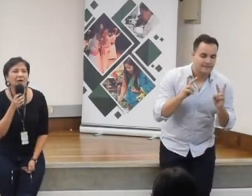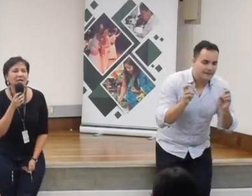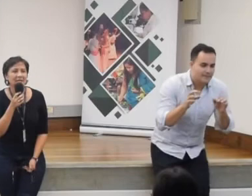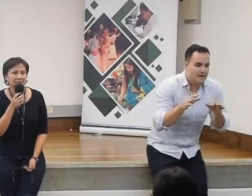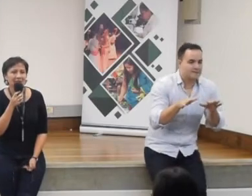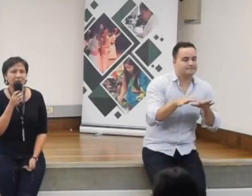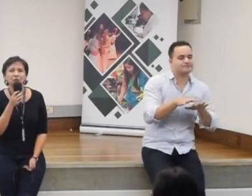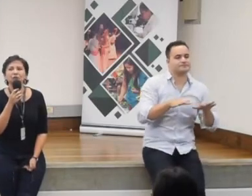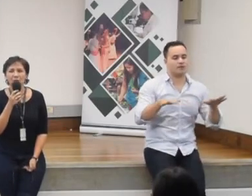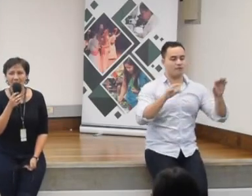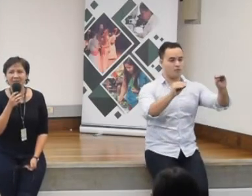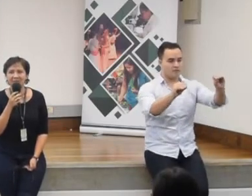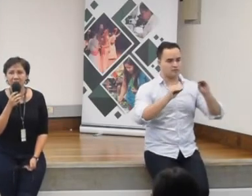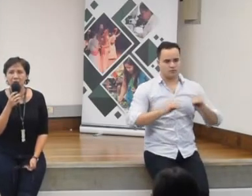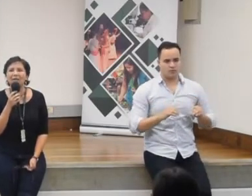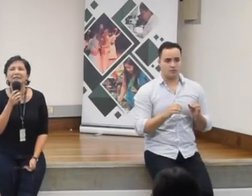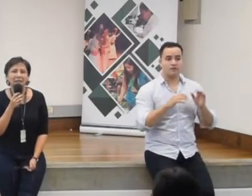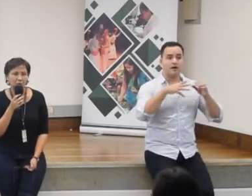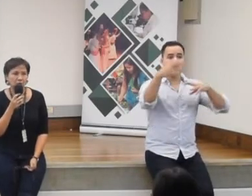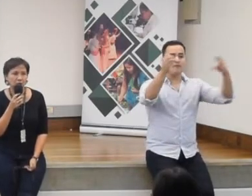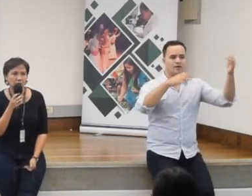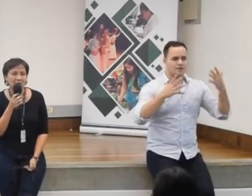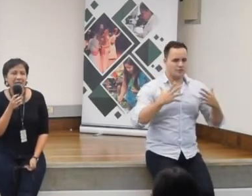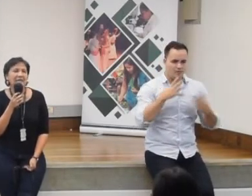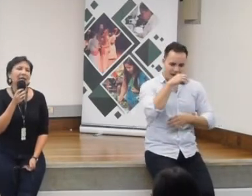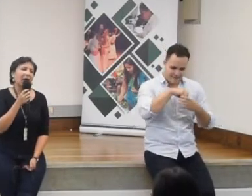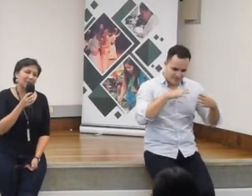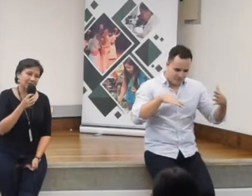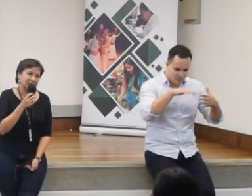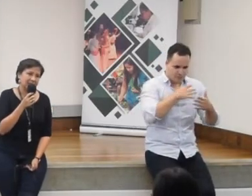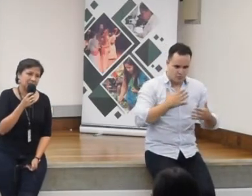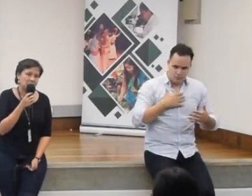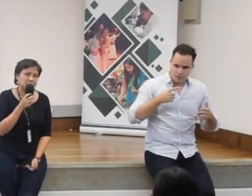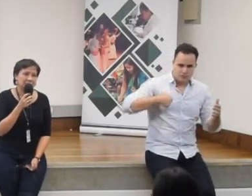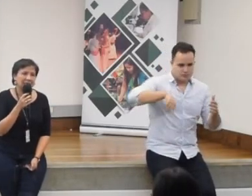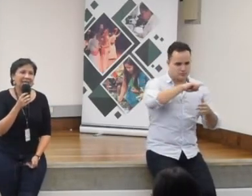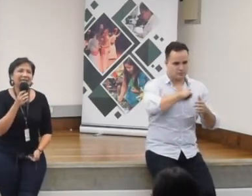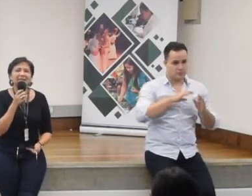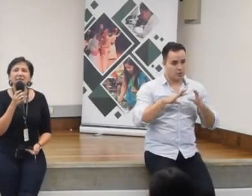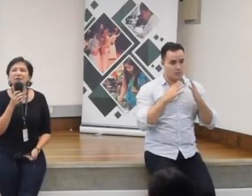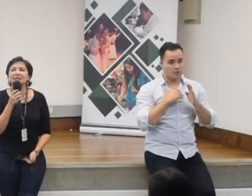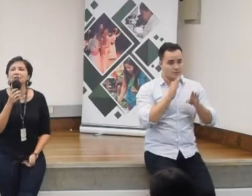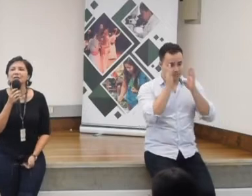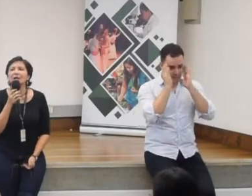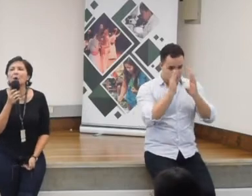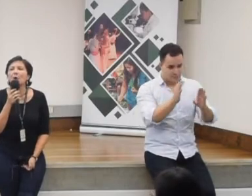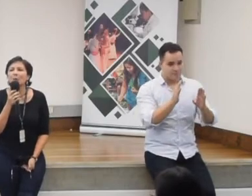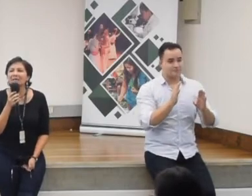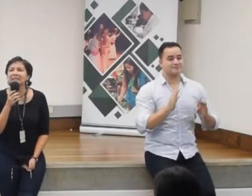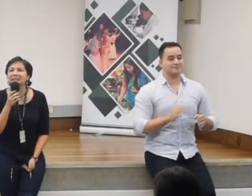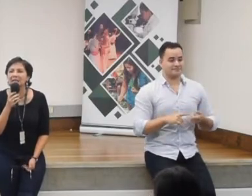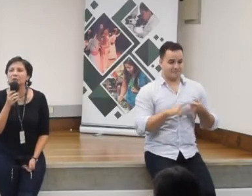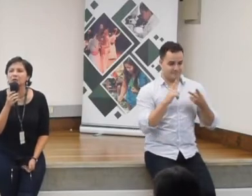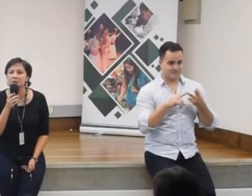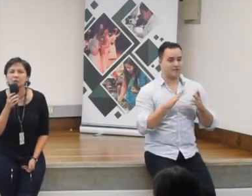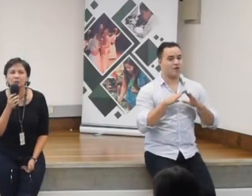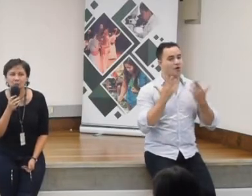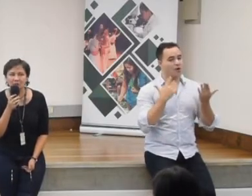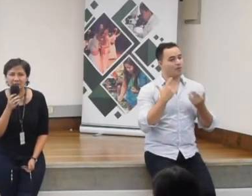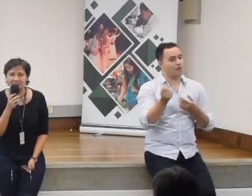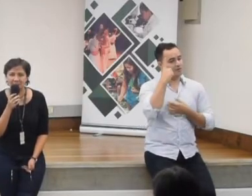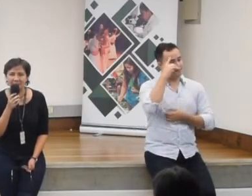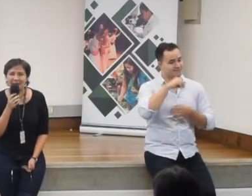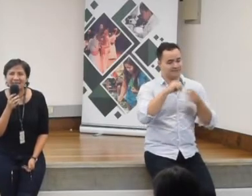desde afuera hacia adentro, sino casa adentro, entre nosotros. A partir de la escucha, la identificación de cómo entiende el concepto